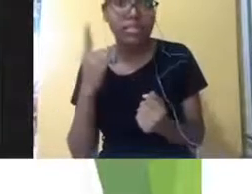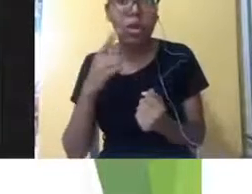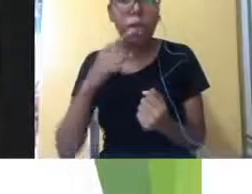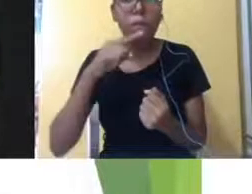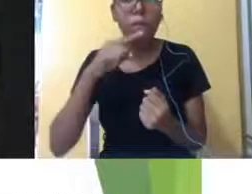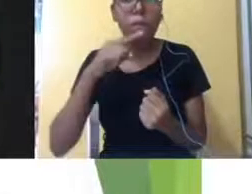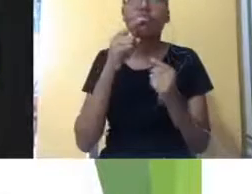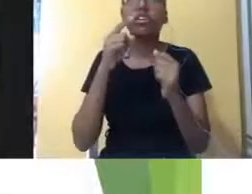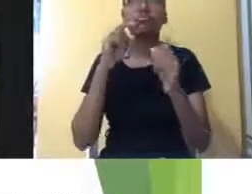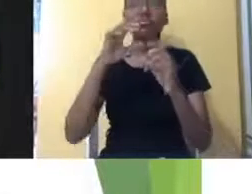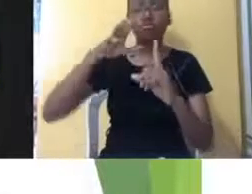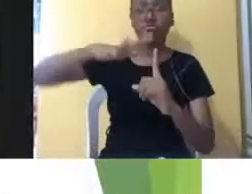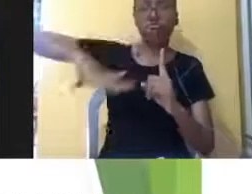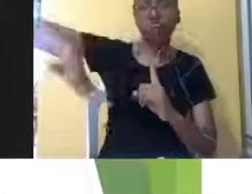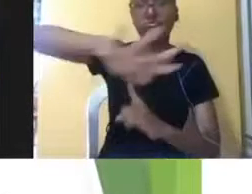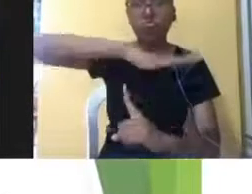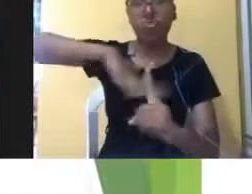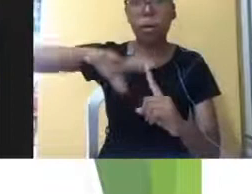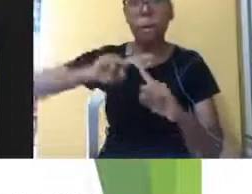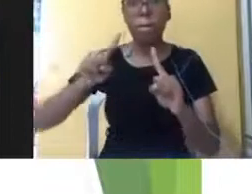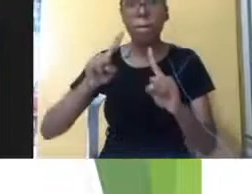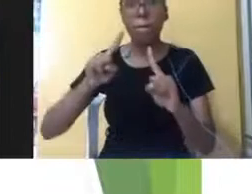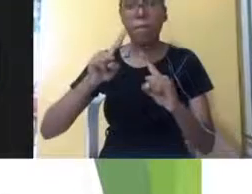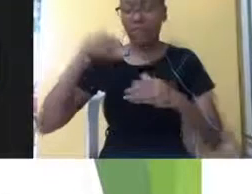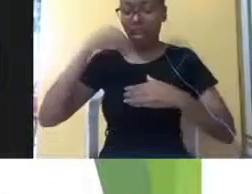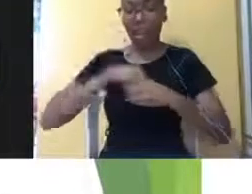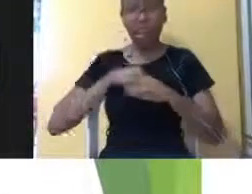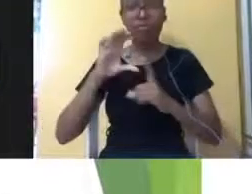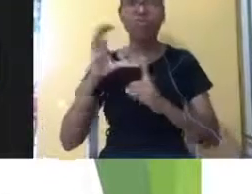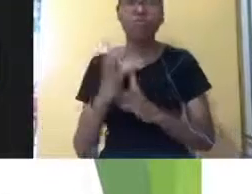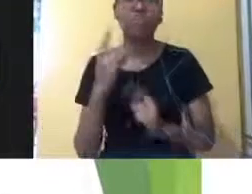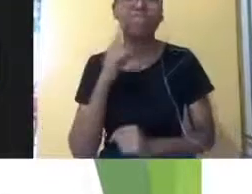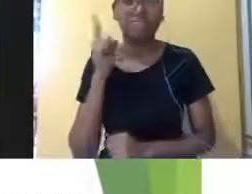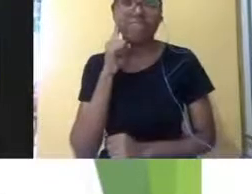es muy, muy importante dentro de la comunidad sorda.